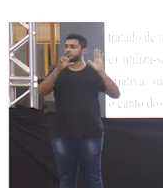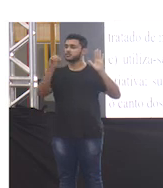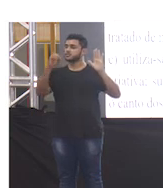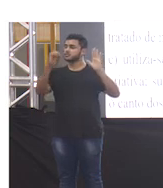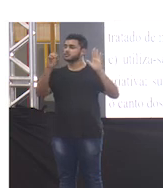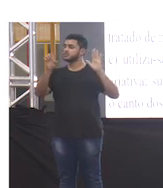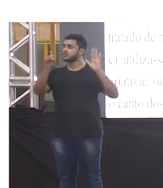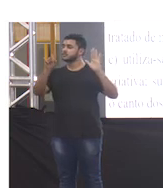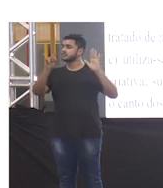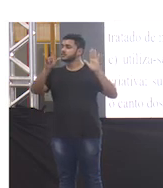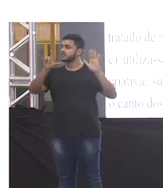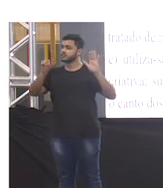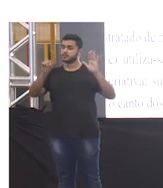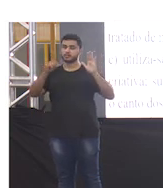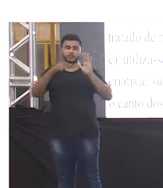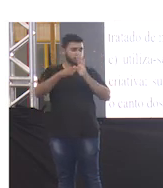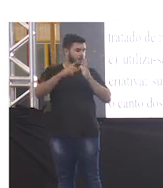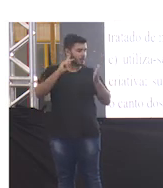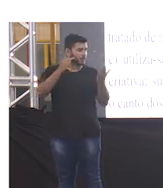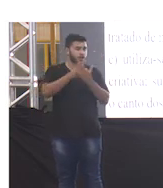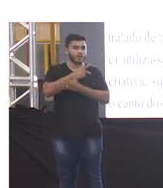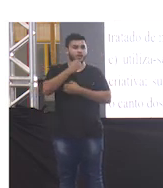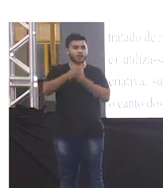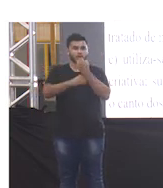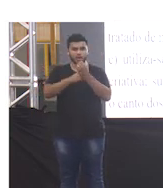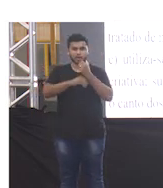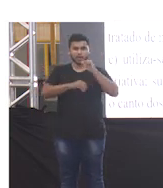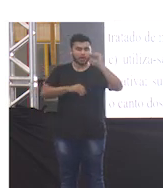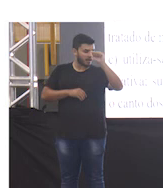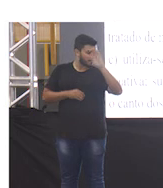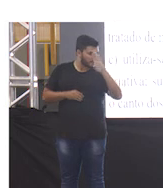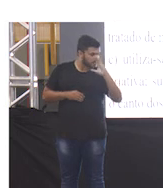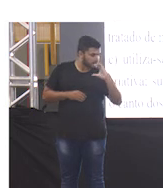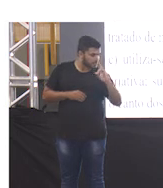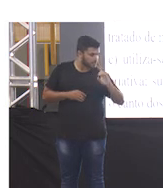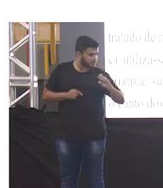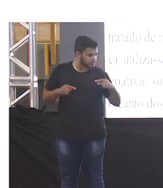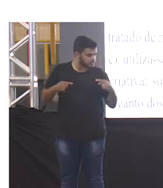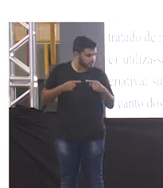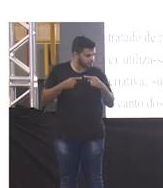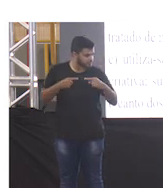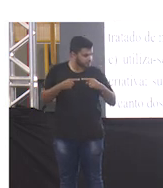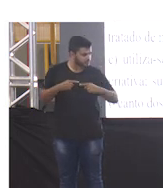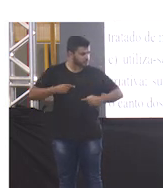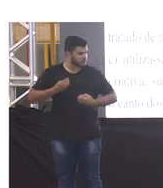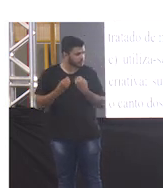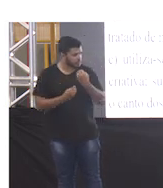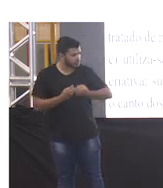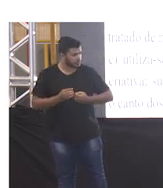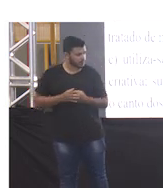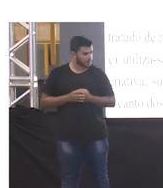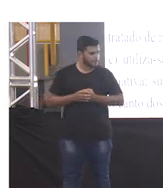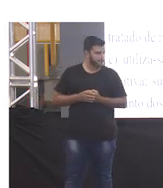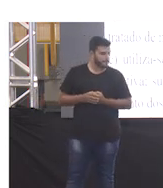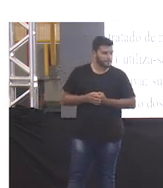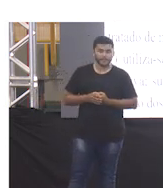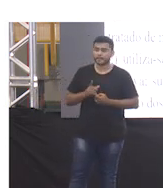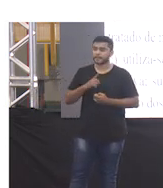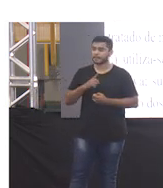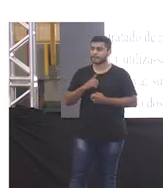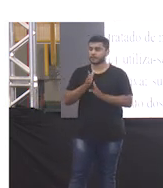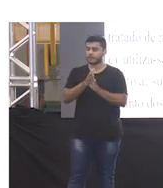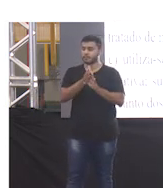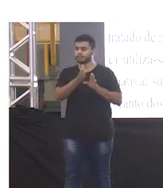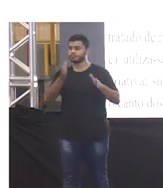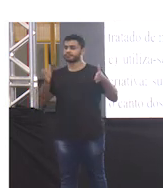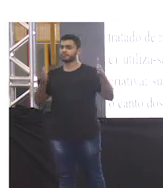da poesia clássica greco-romana. Veja, galera, qual é a poesia anterior ao